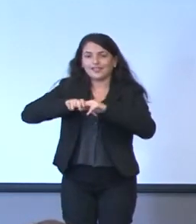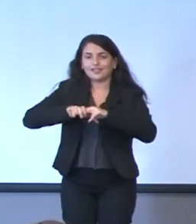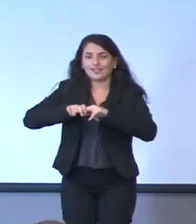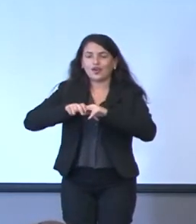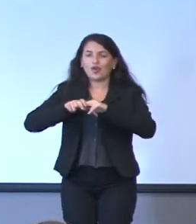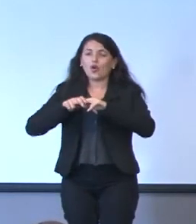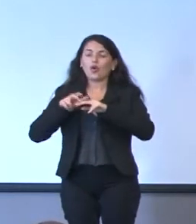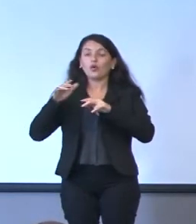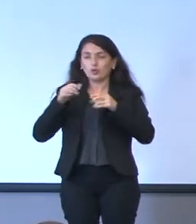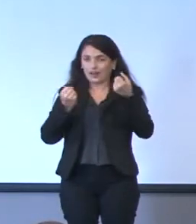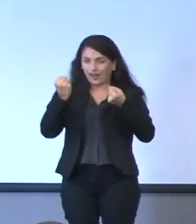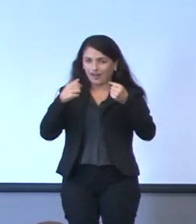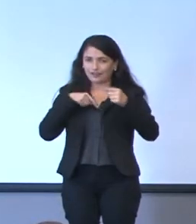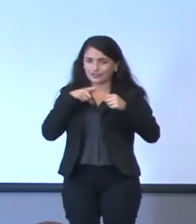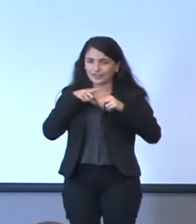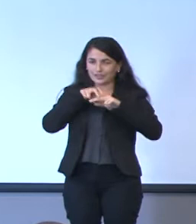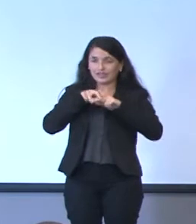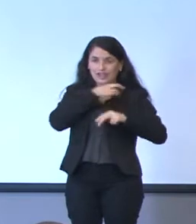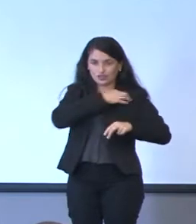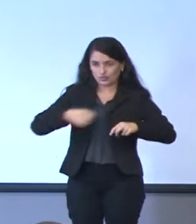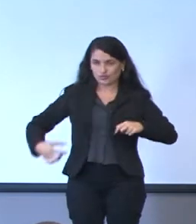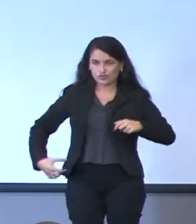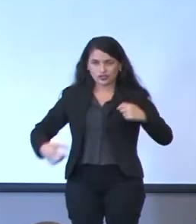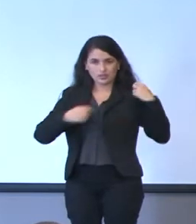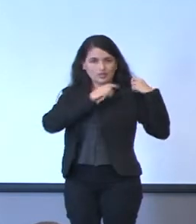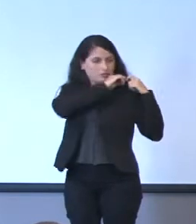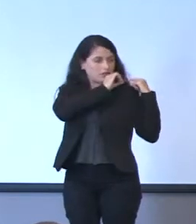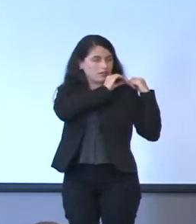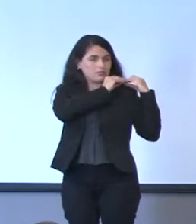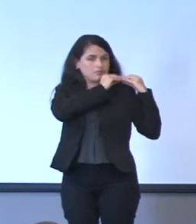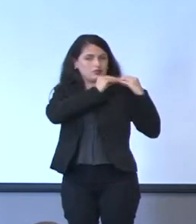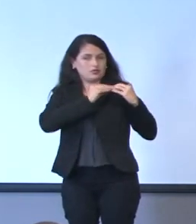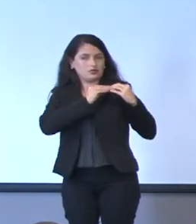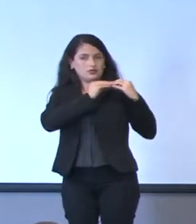painel, cintos ajustáveis e assim por diante.